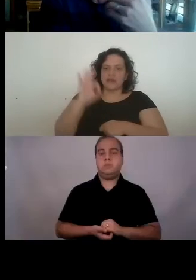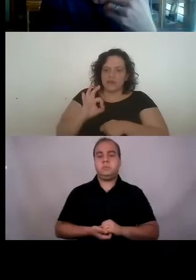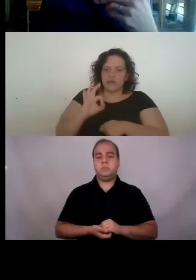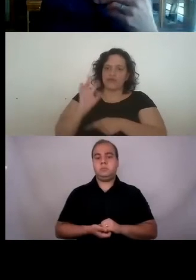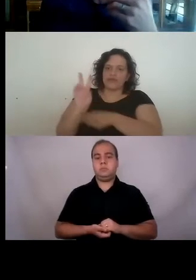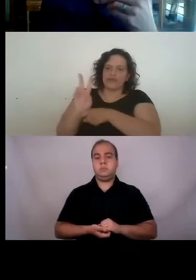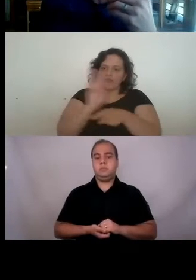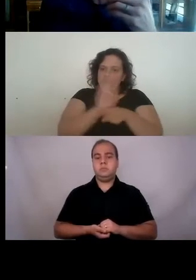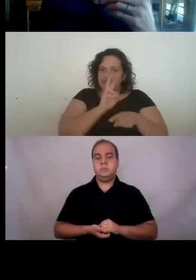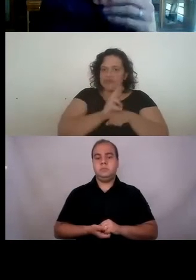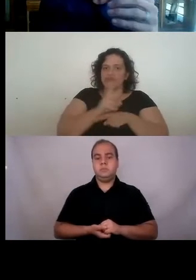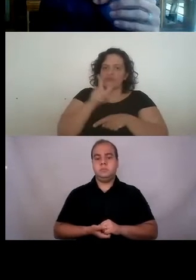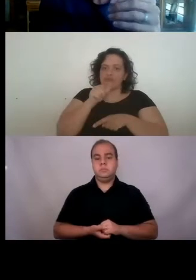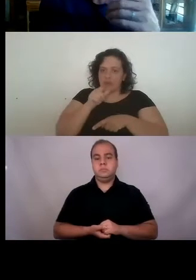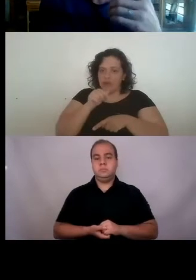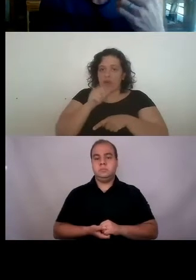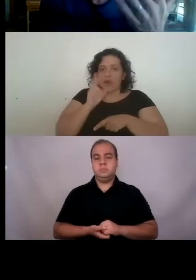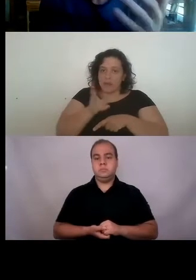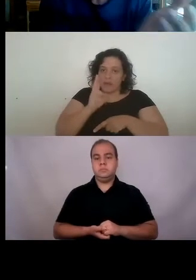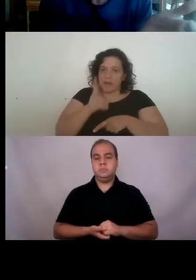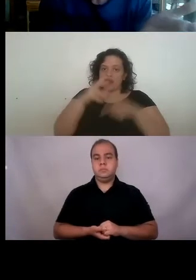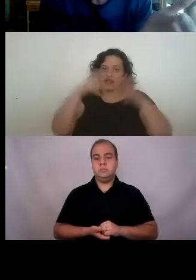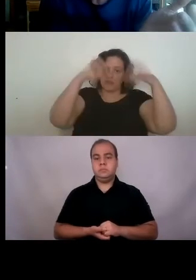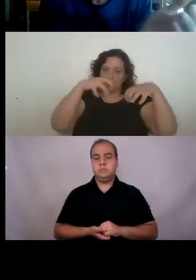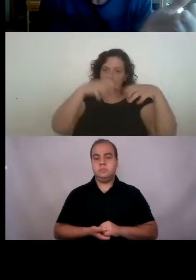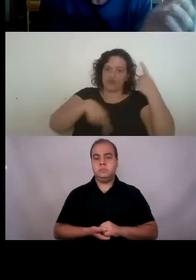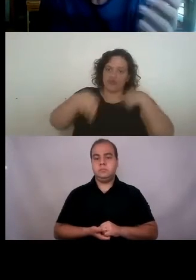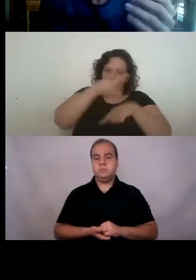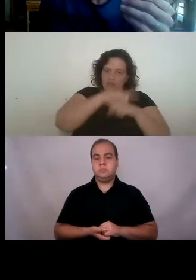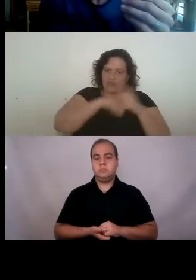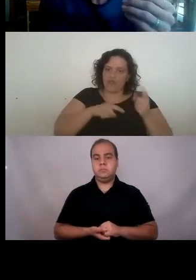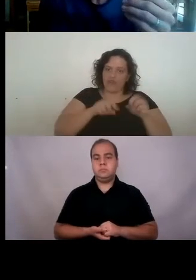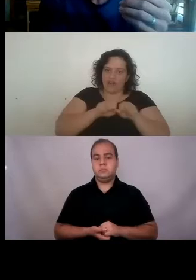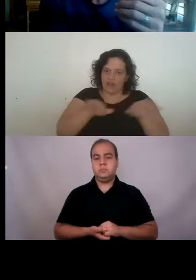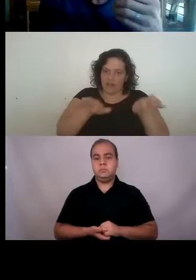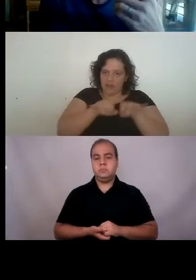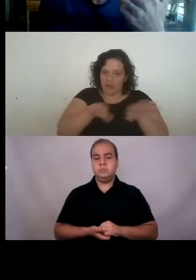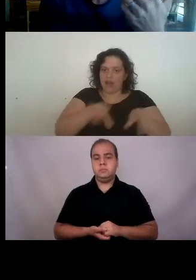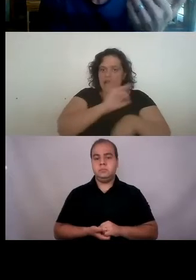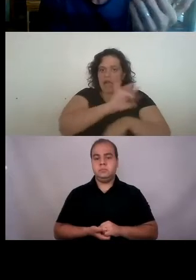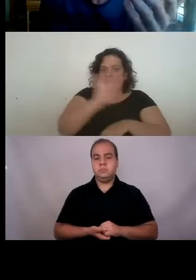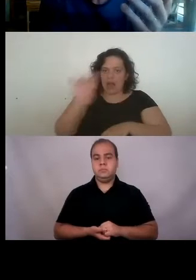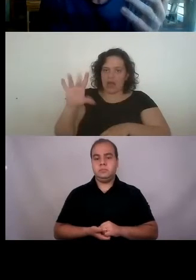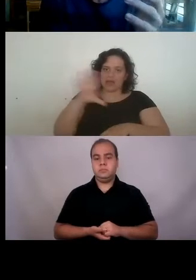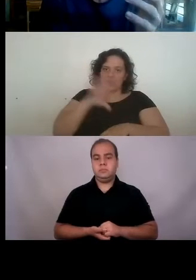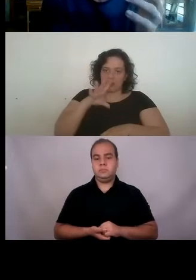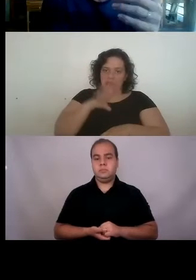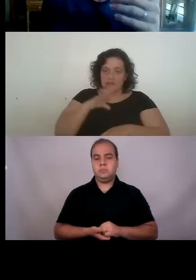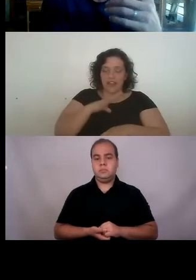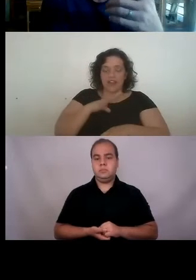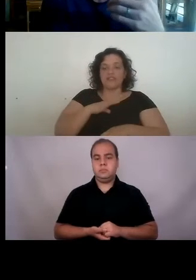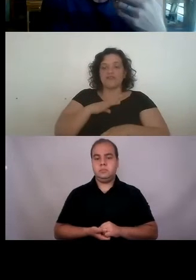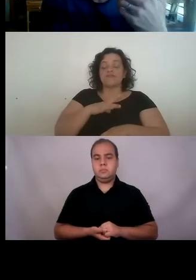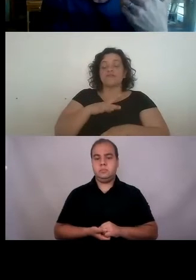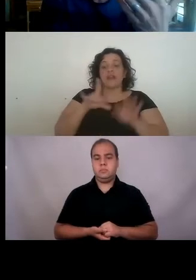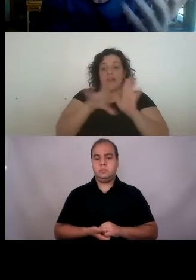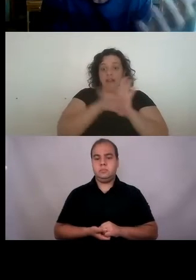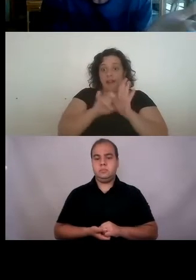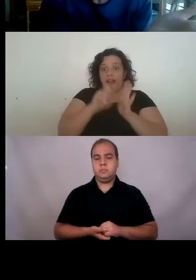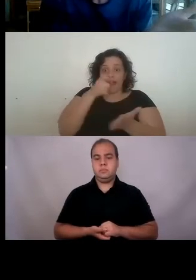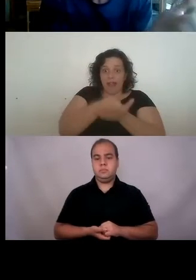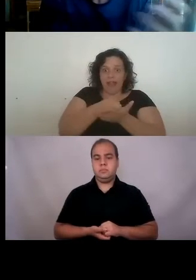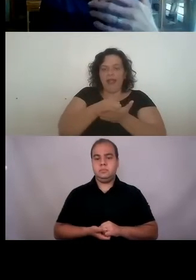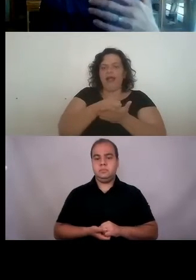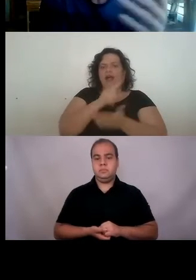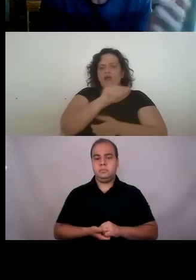cidades com sua própria água, e aí com seus próprios recursos, né? E isso fez com que as cidades passassem a lidar